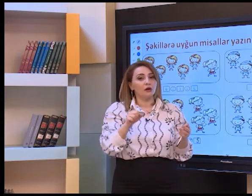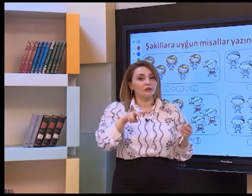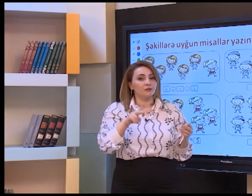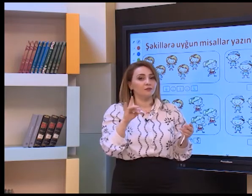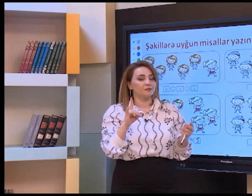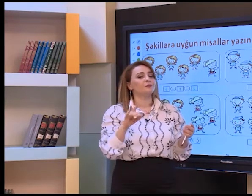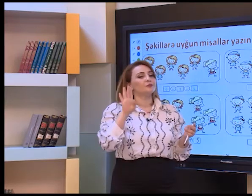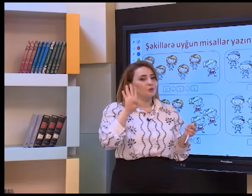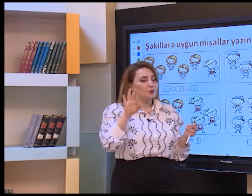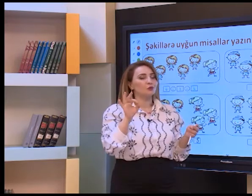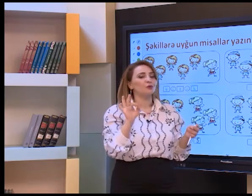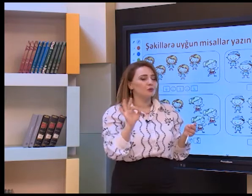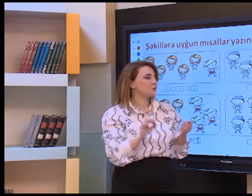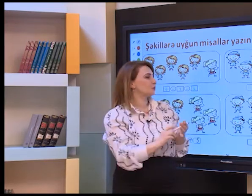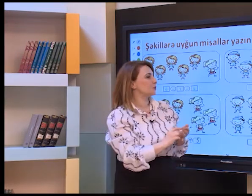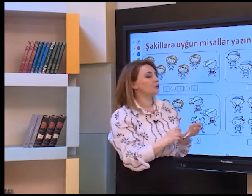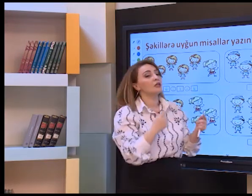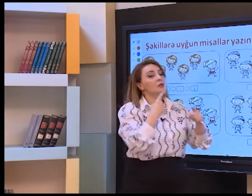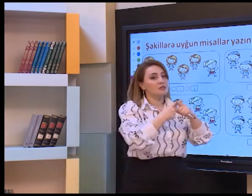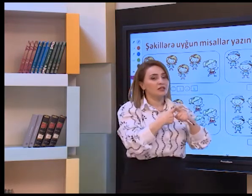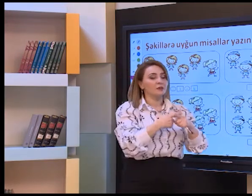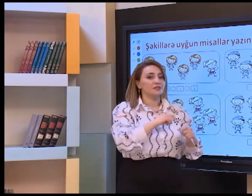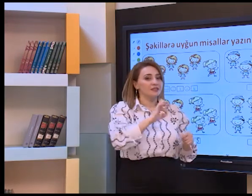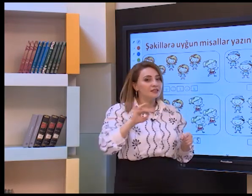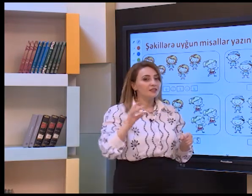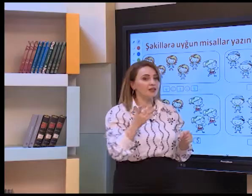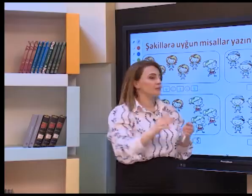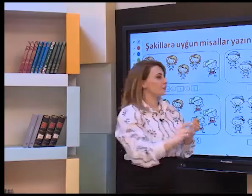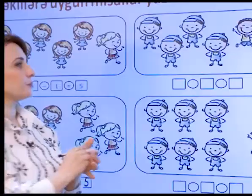qalır? 4 düzdür. Misalımızı isə